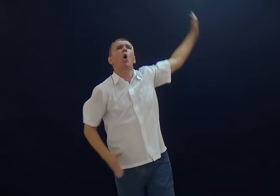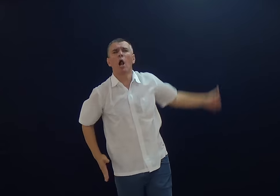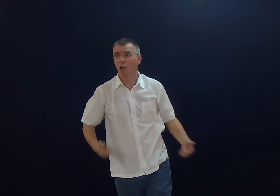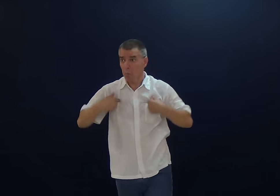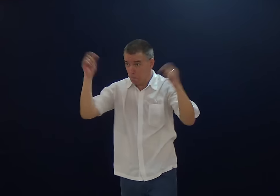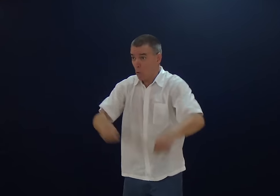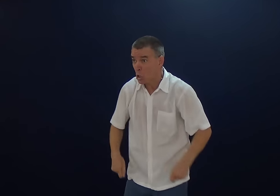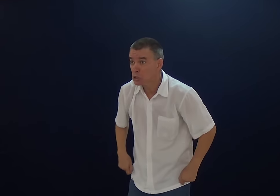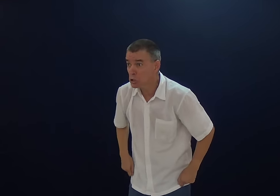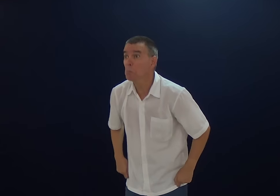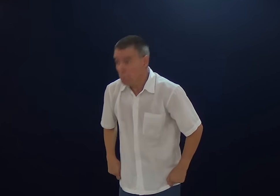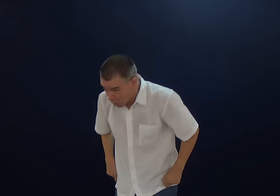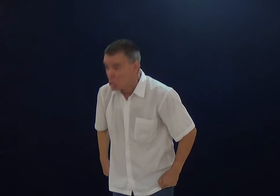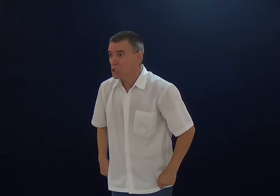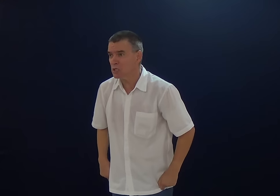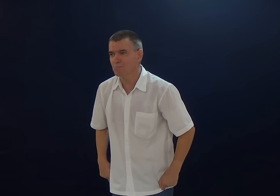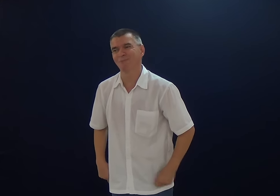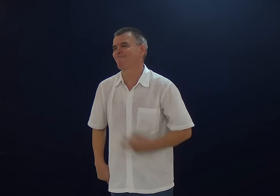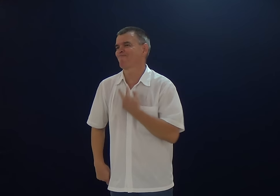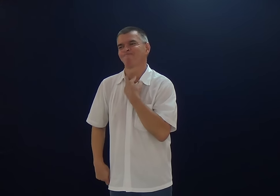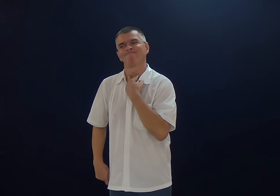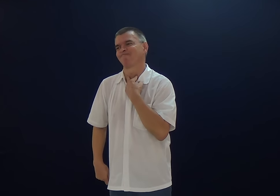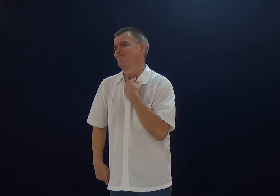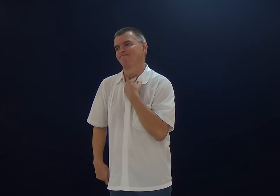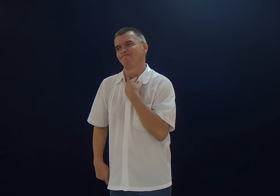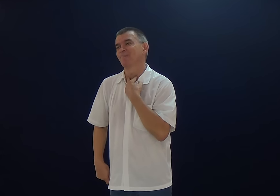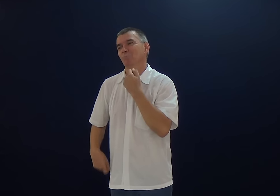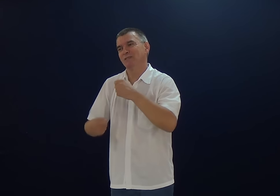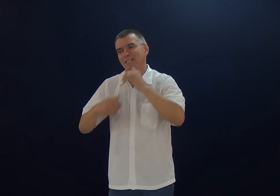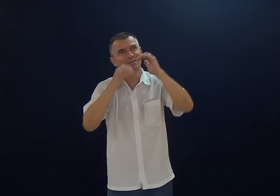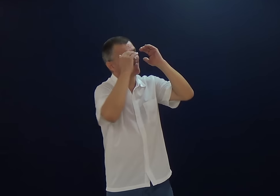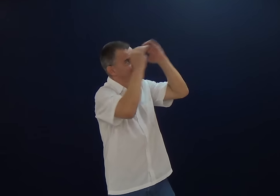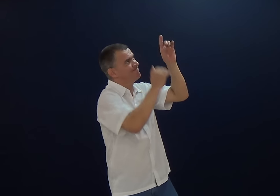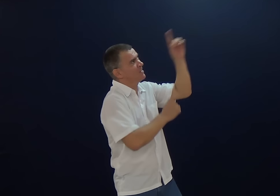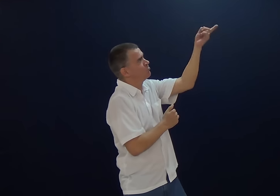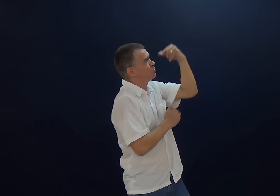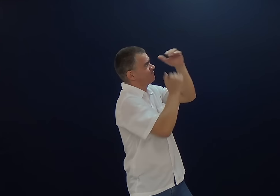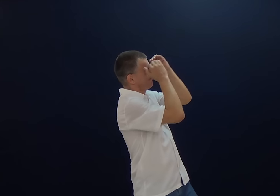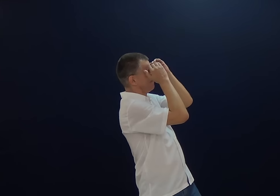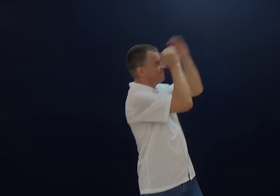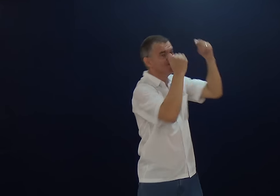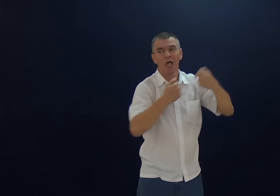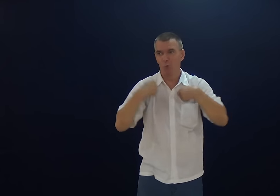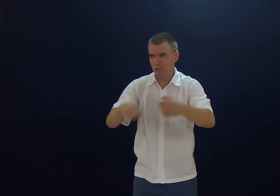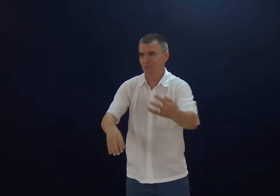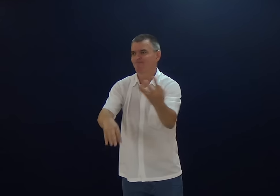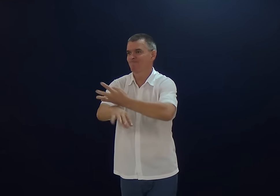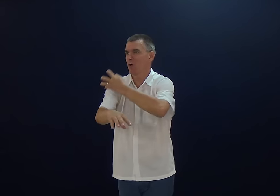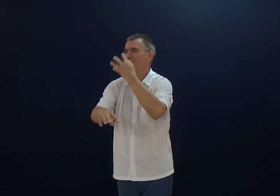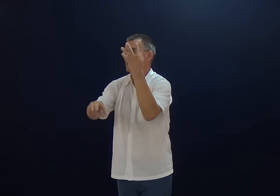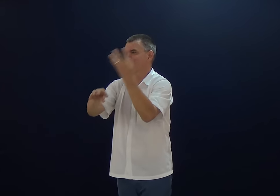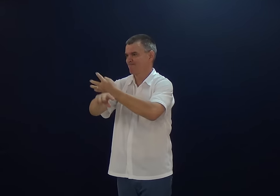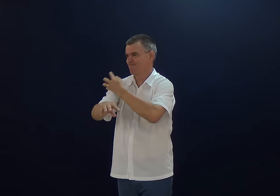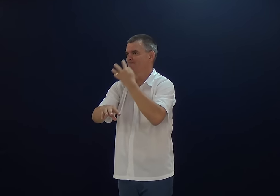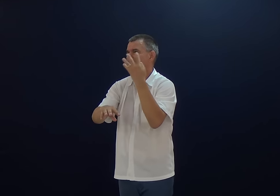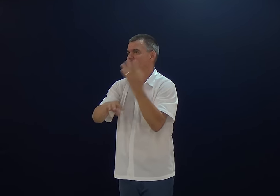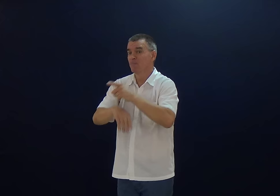dos do trabalho que nós realizamos por favor obedeça a Deus não ignore não desobedeça Deus